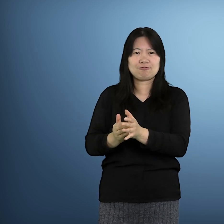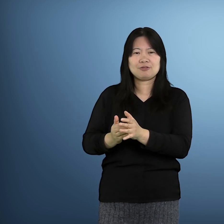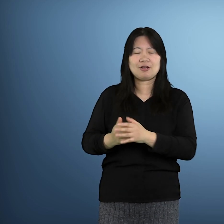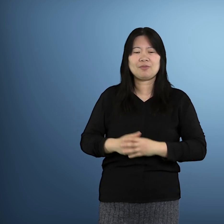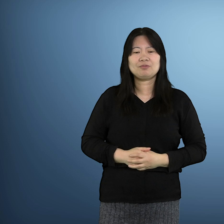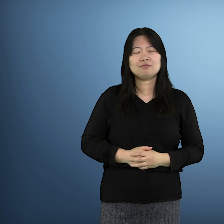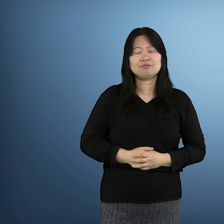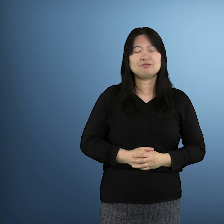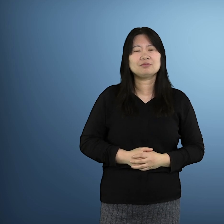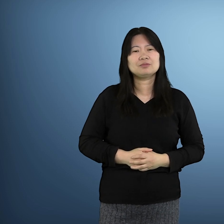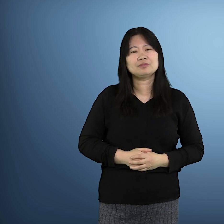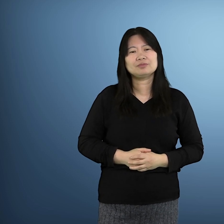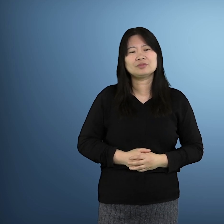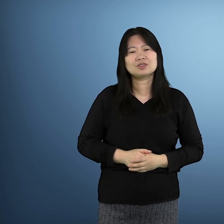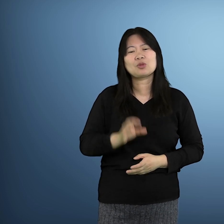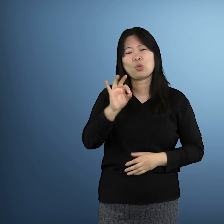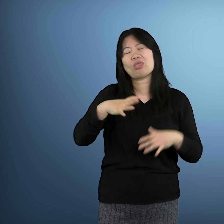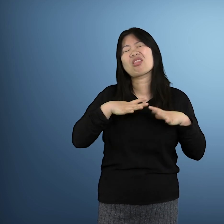돈짓을 하는 거죠.